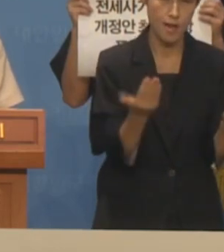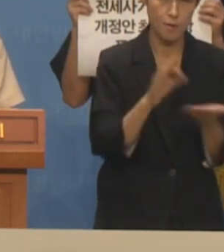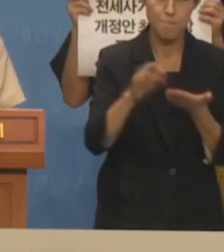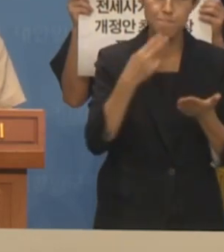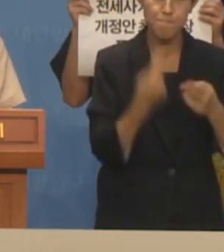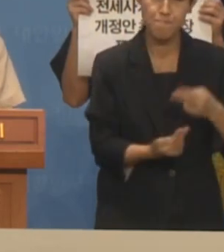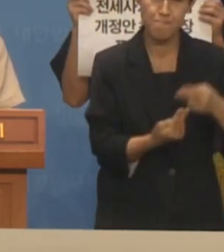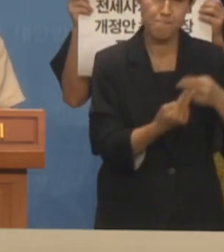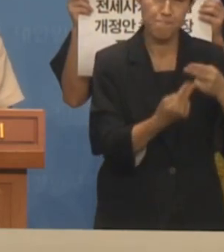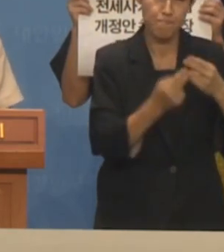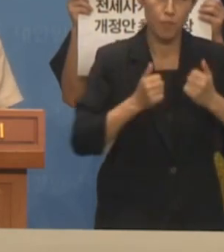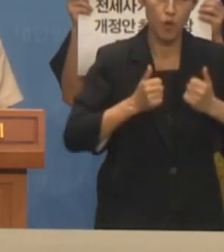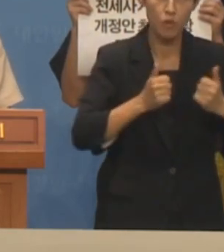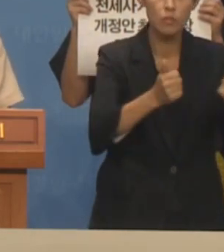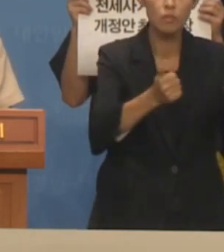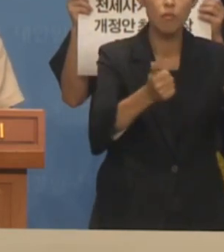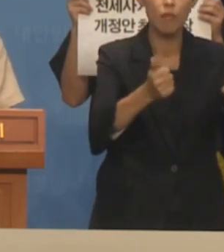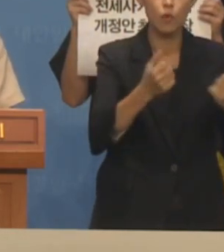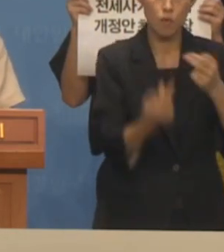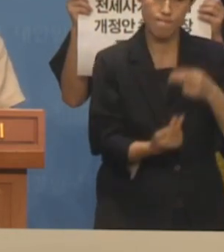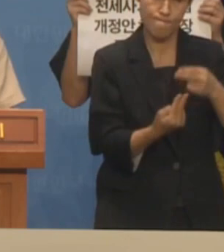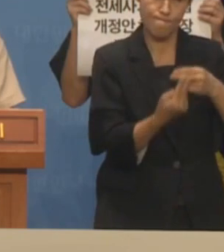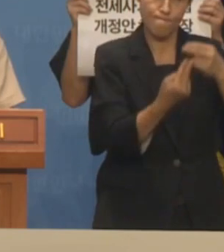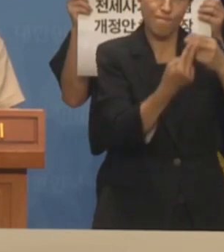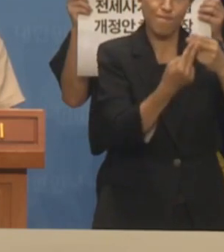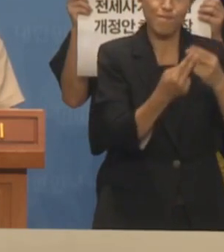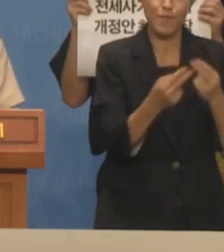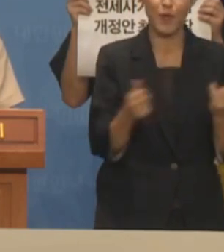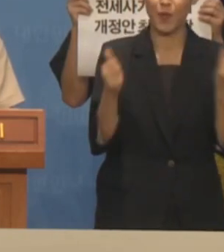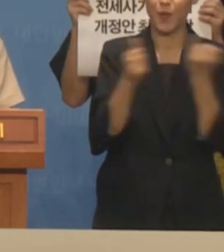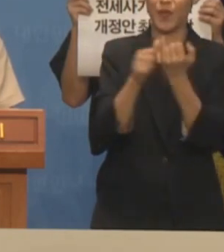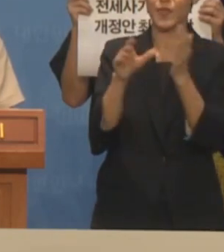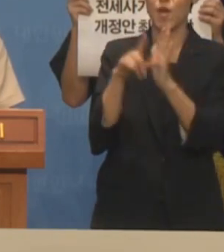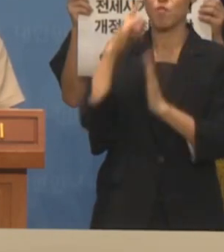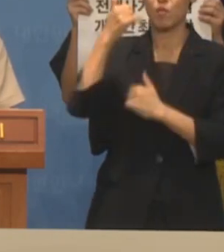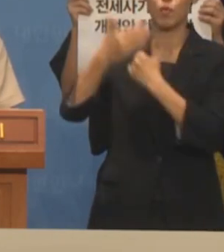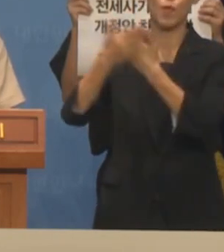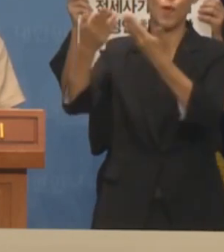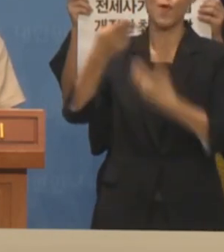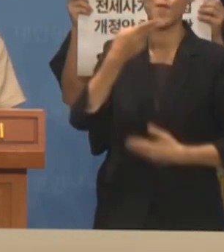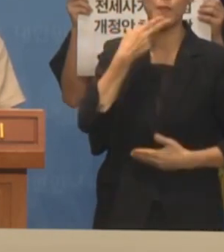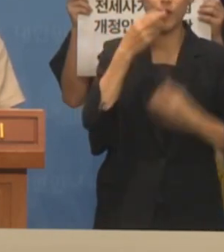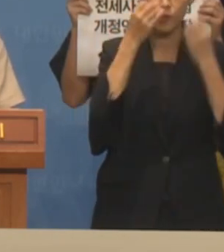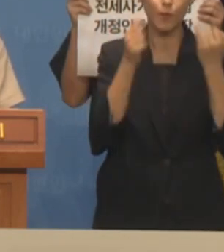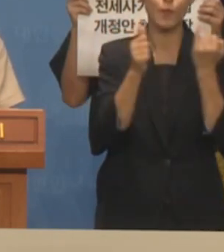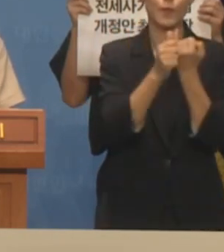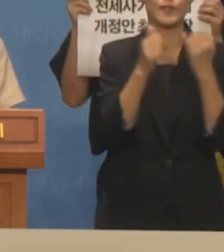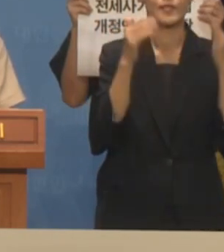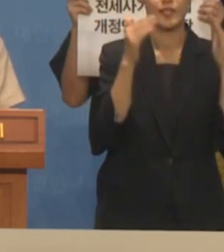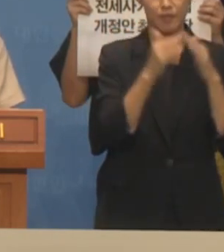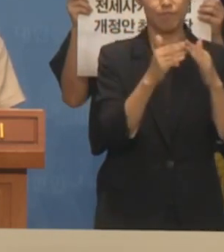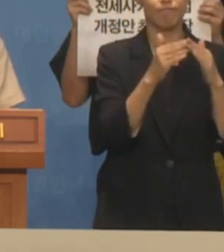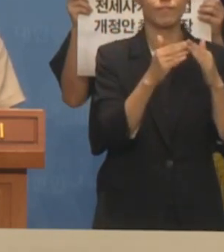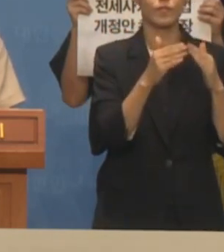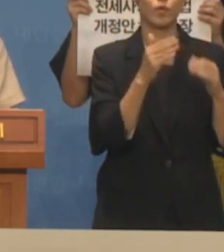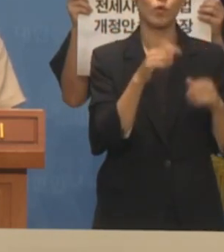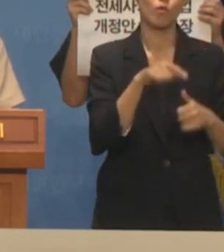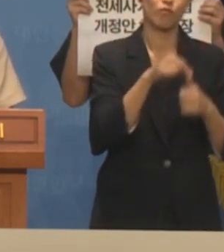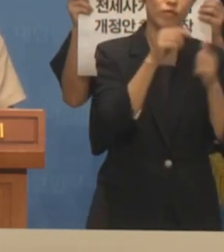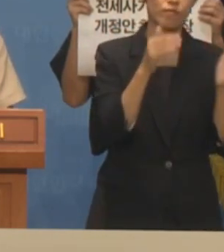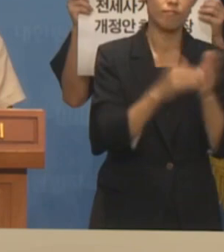저축만 했습니다. 열심히 모은 돈으로 결혼할 때 양가 부모님 도움 하나 받지 않고 신혼집도 구하고 차도 사고 곧 아기도